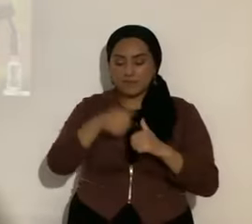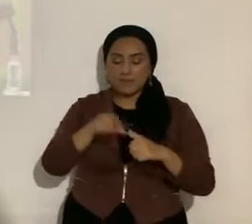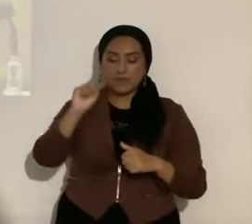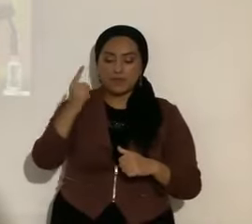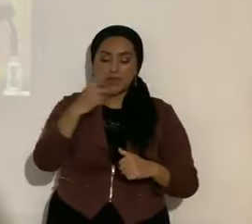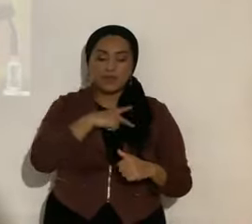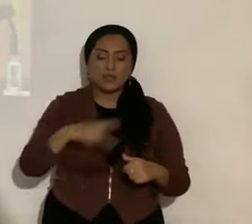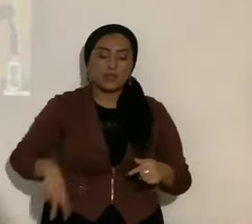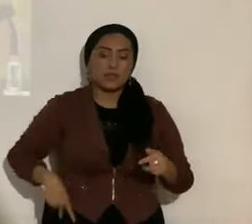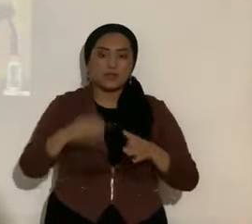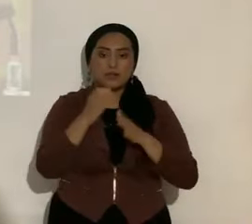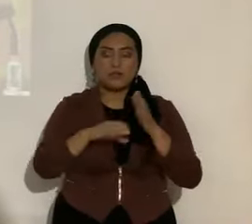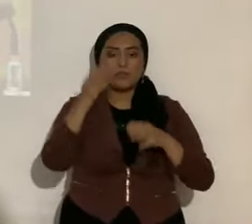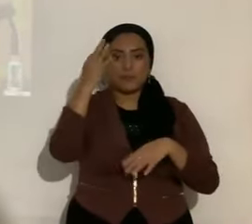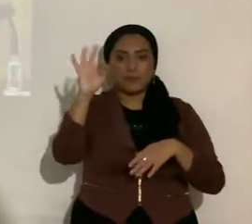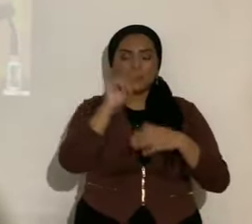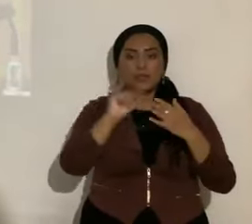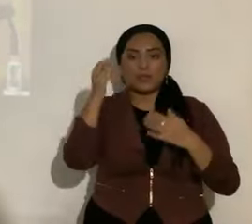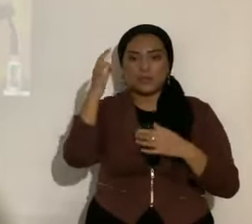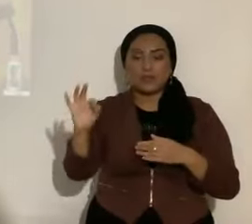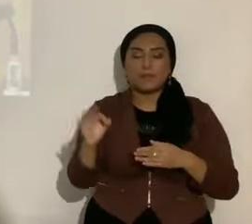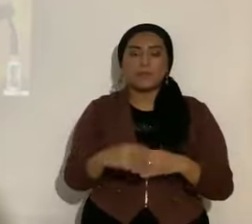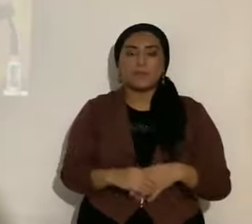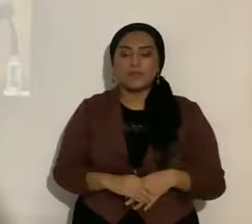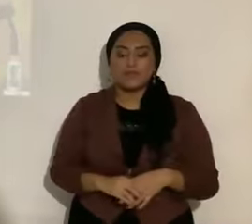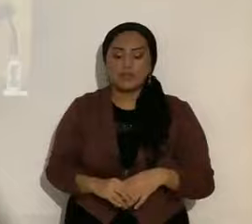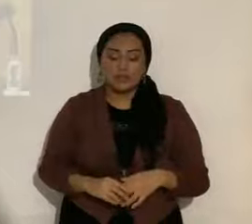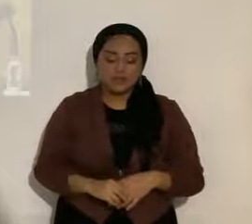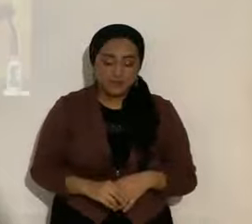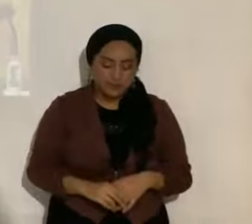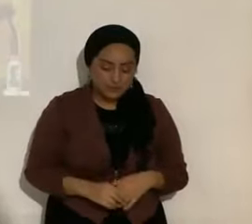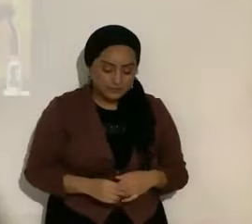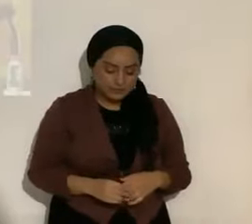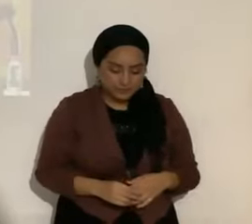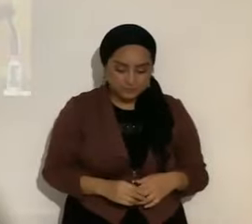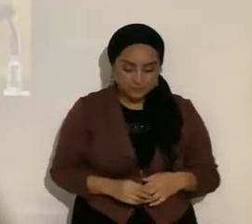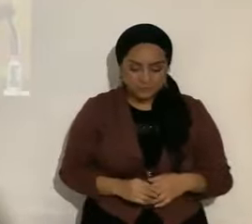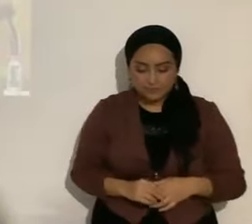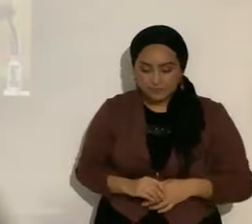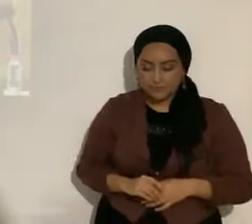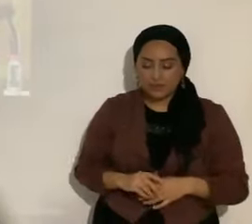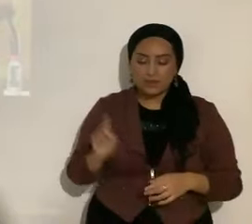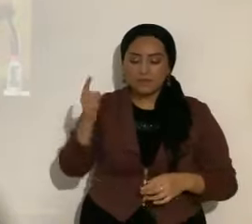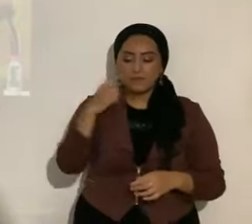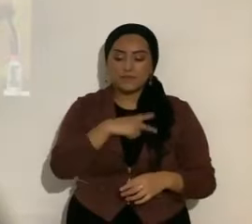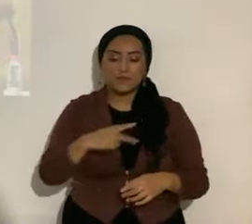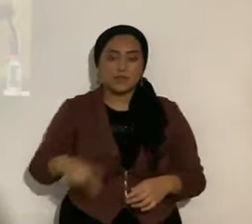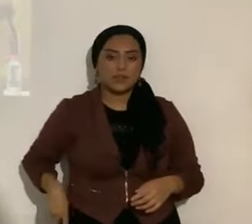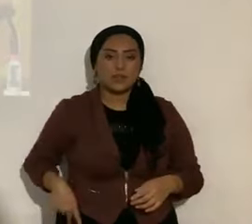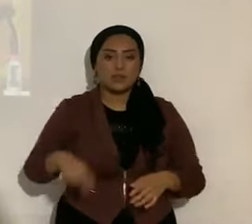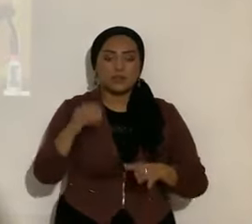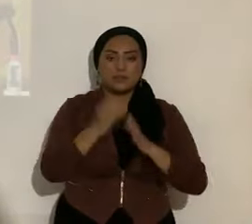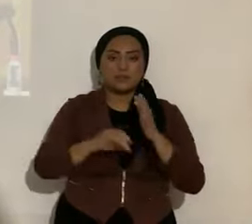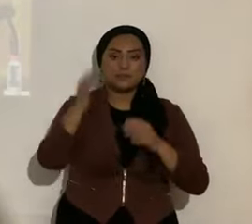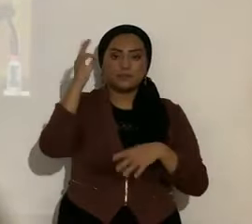Reyes 19, y me gustaría llevarlos otra vez ahí, vamos atrasito tantito, hermanos, a 1 Reyes